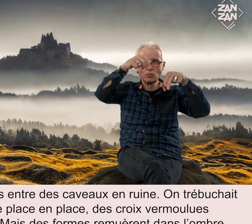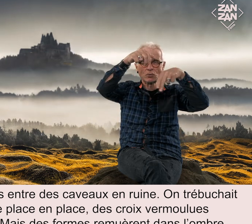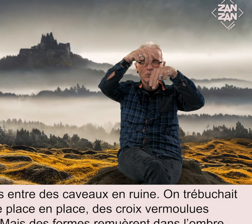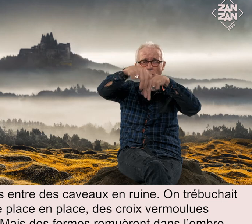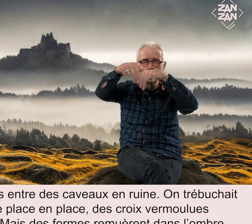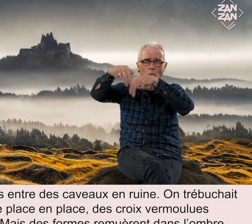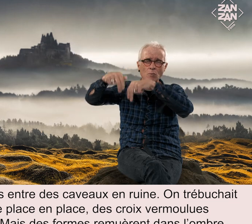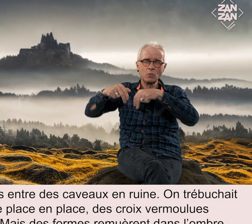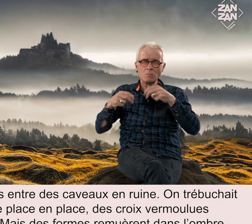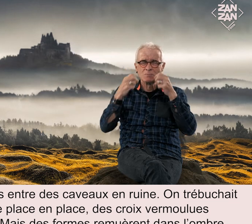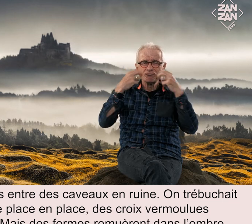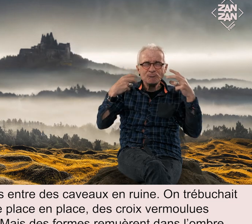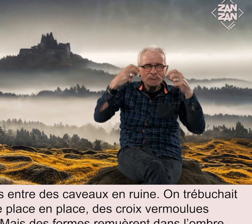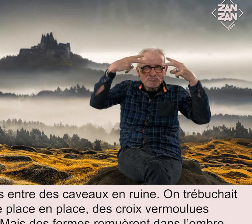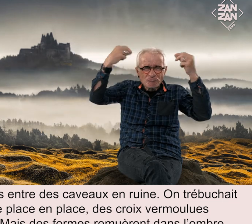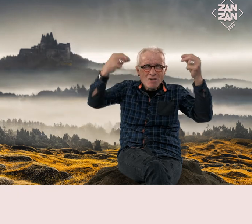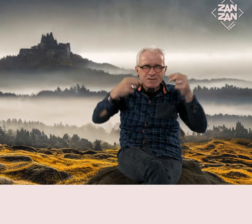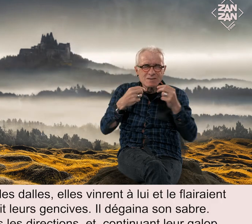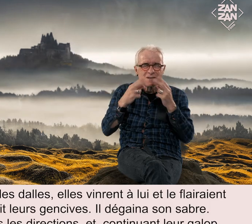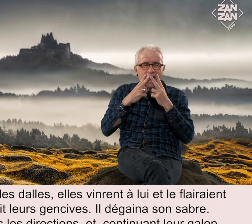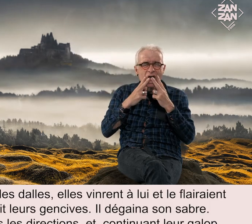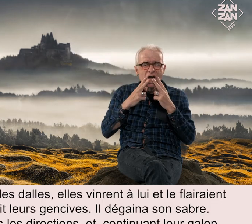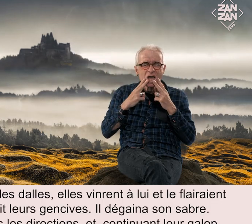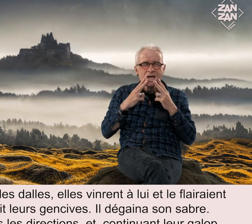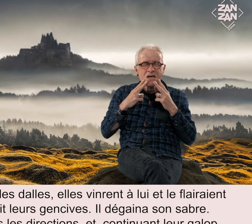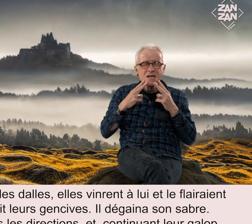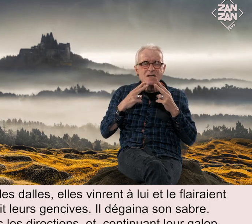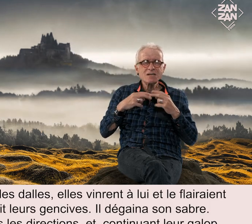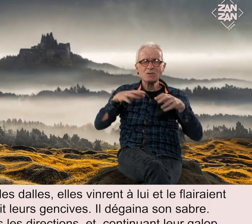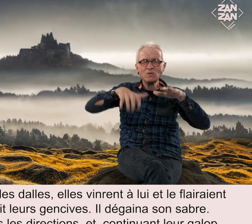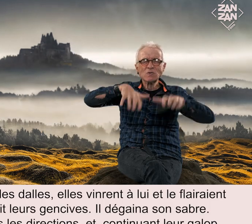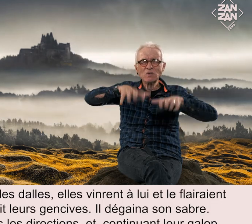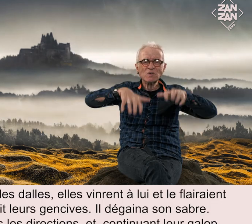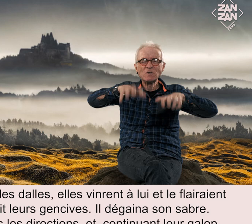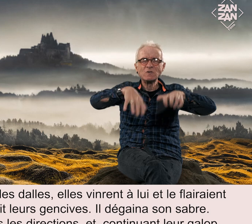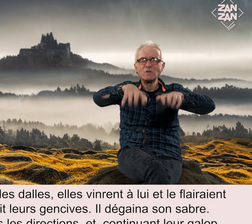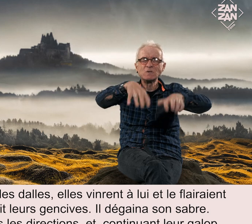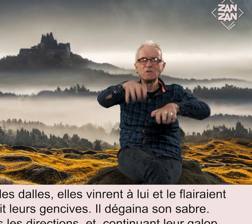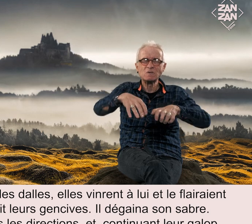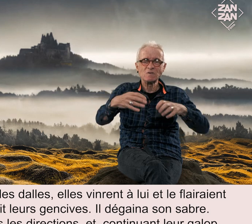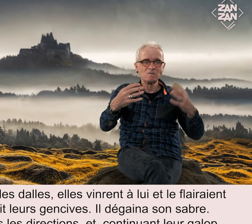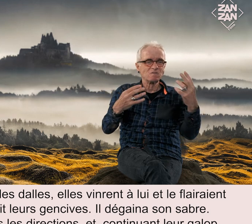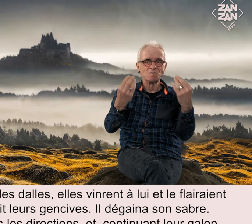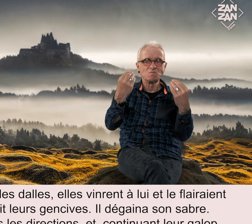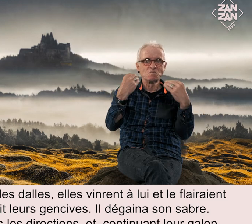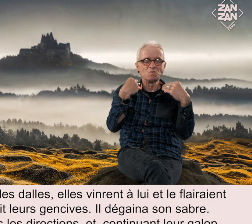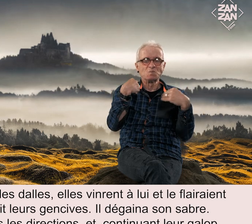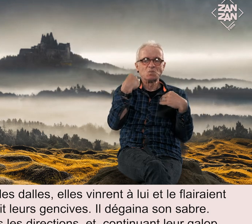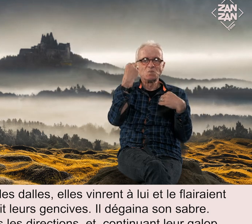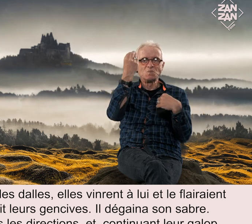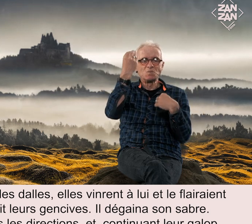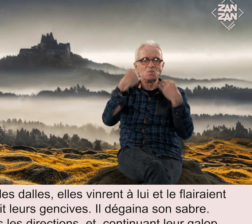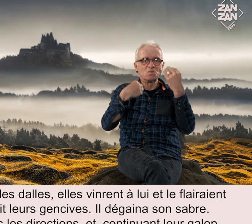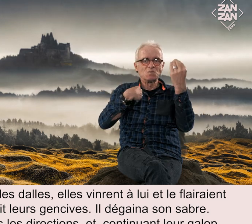surgit des hyènes, tout effarées, pantelantes. En faisant claquer leurs ongles sur les dalles, elles vinrent à lui et le flairaient avec un